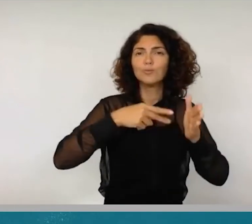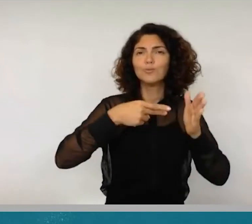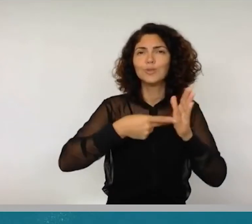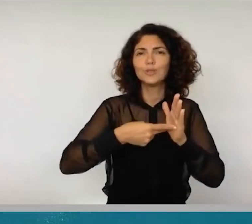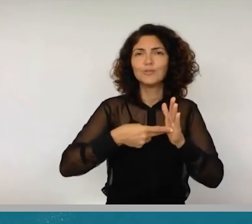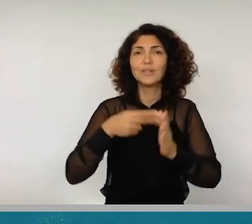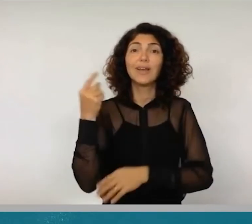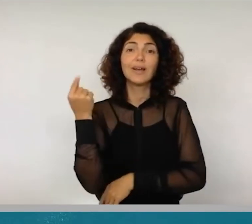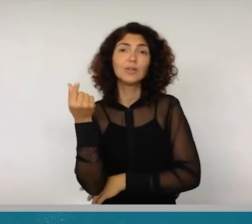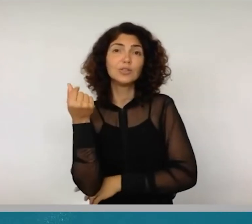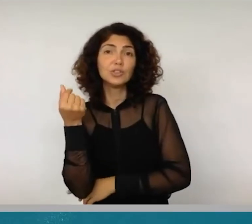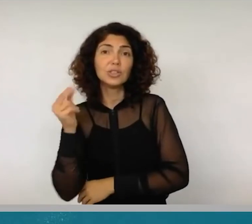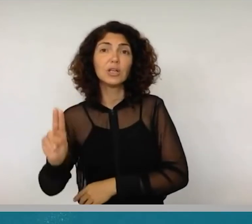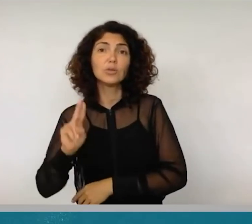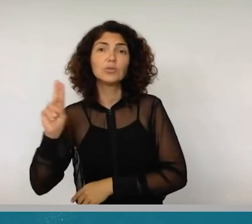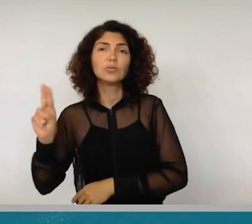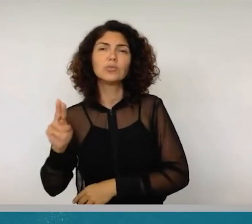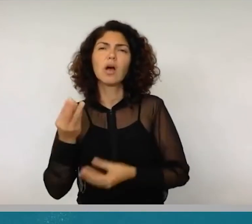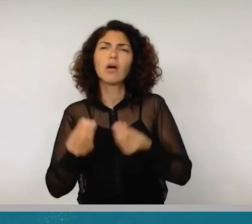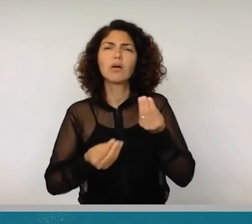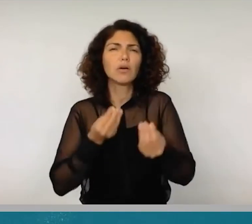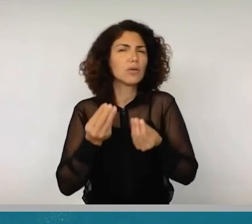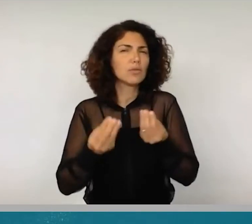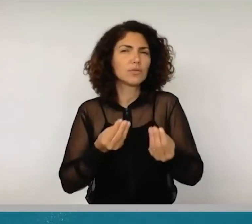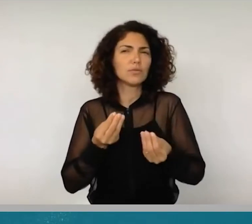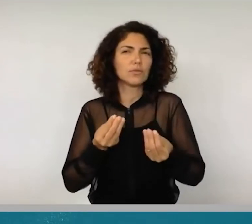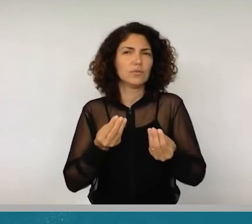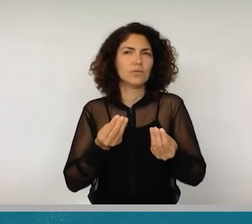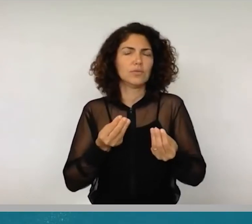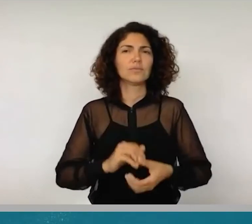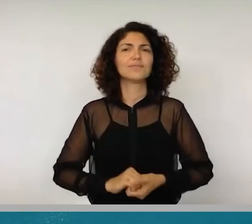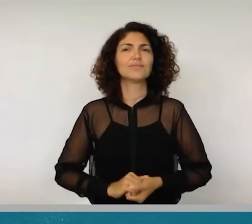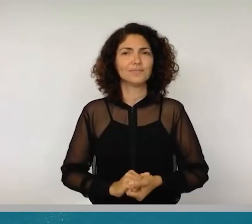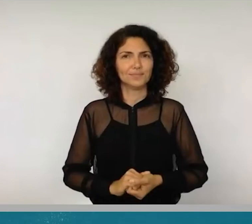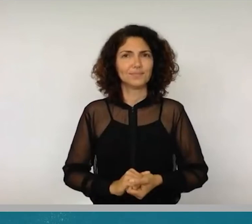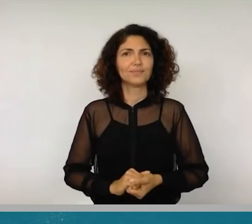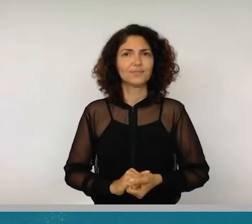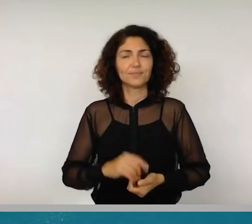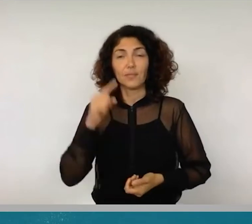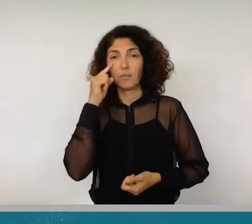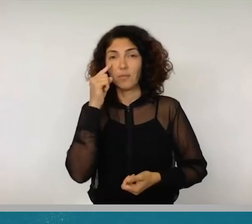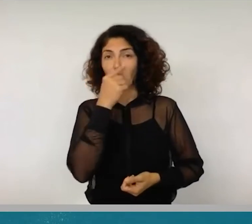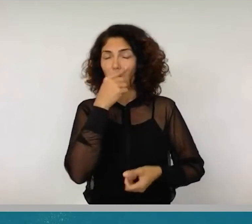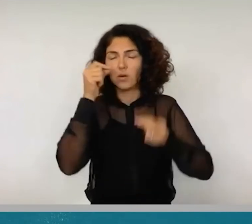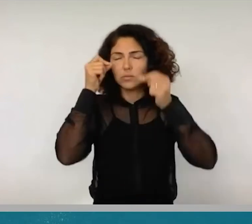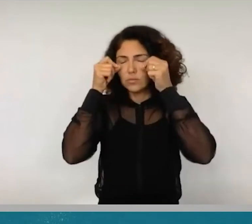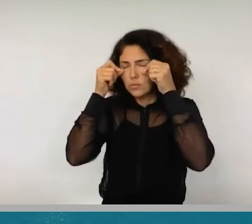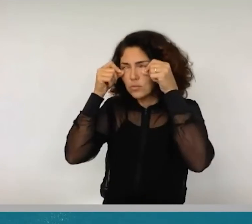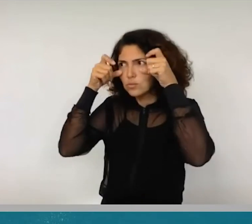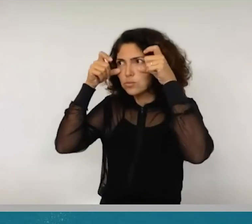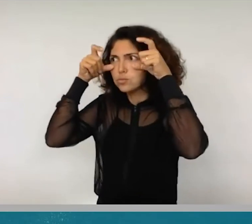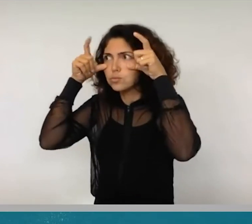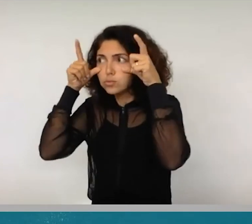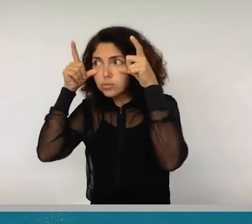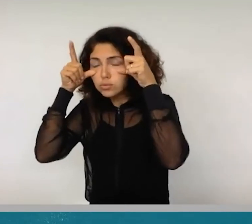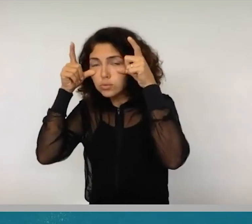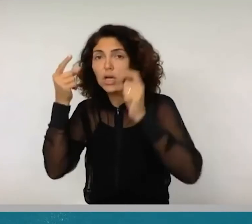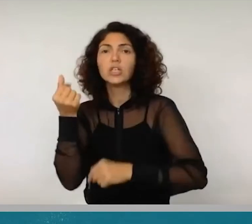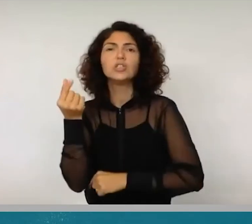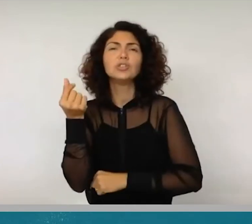avareza, tá? Olhos avarentos, olhos presunçosos, olhos, como fala?